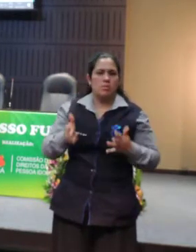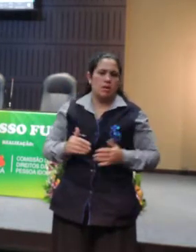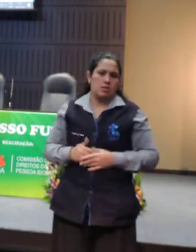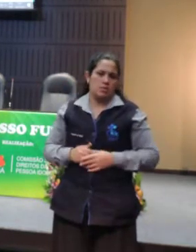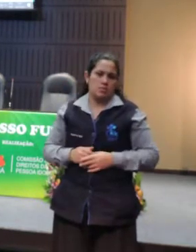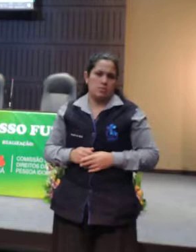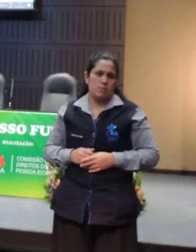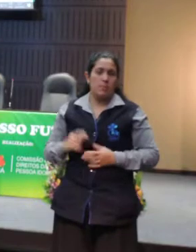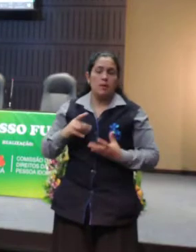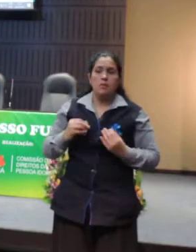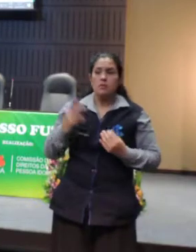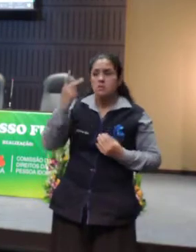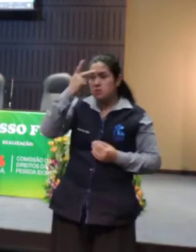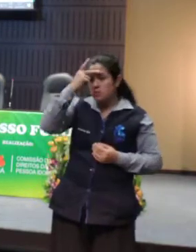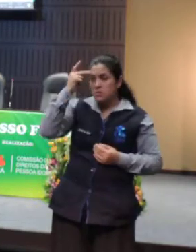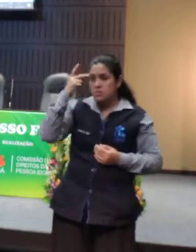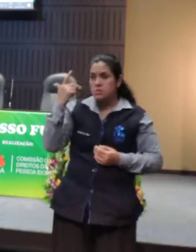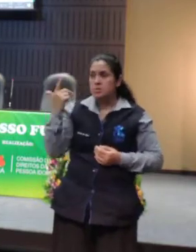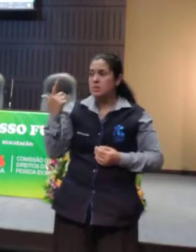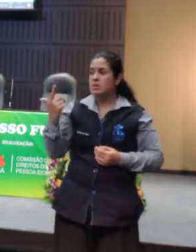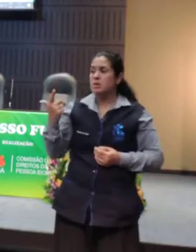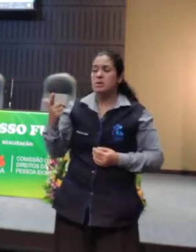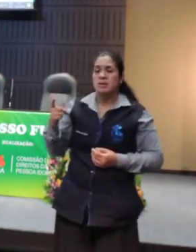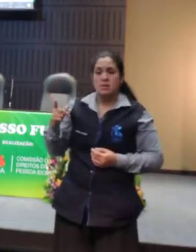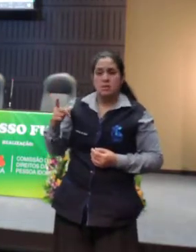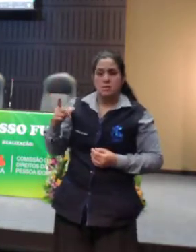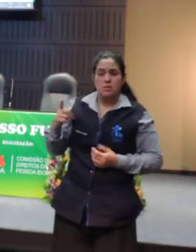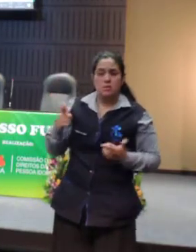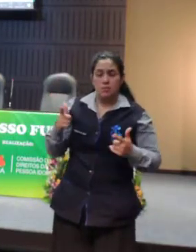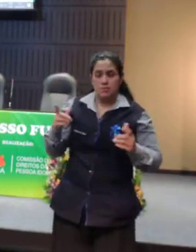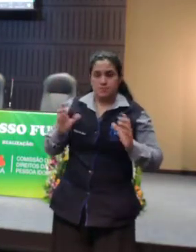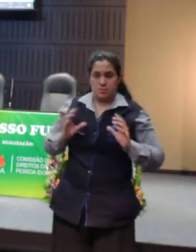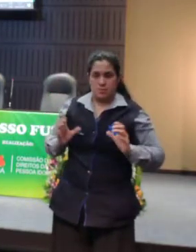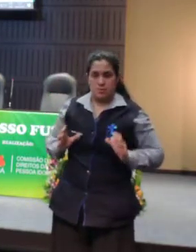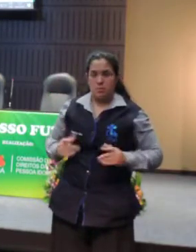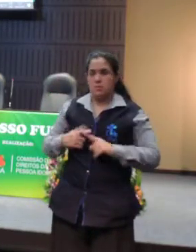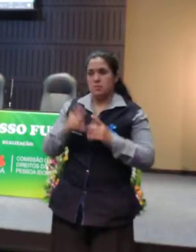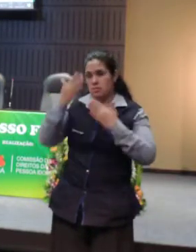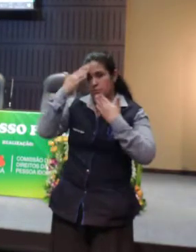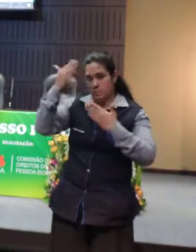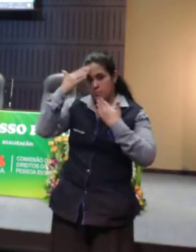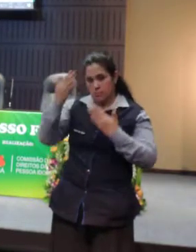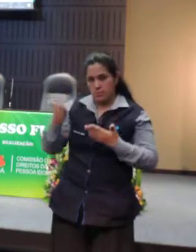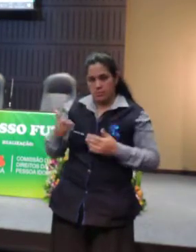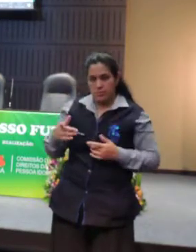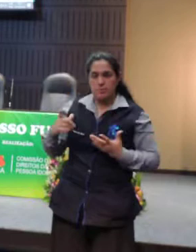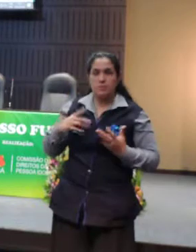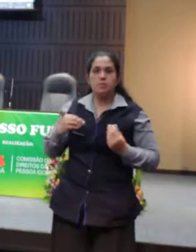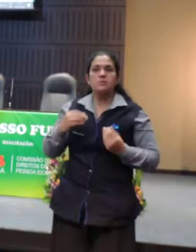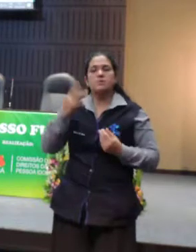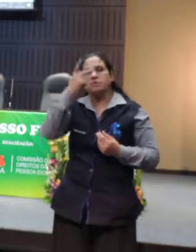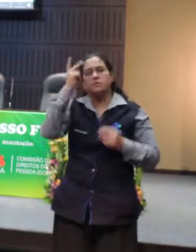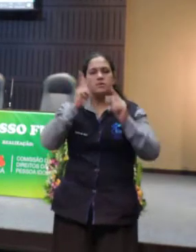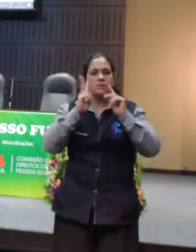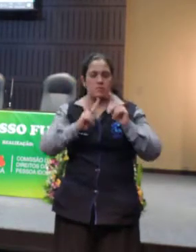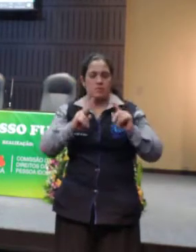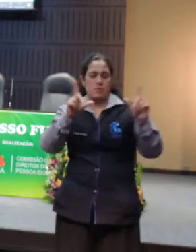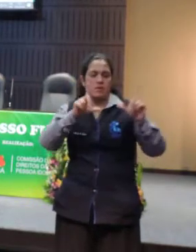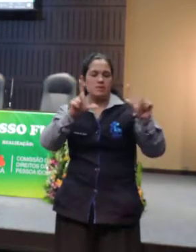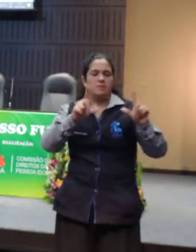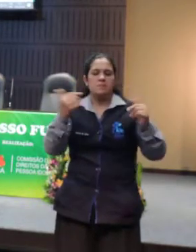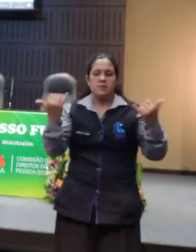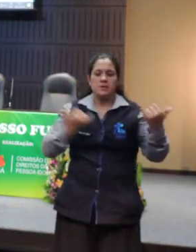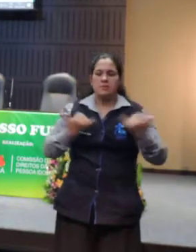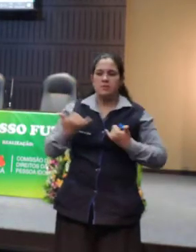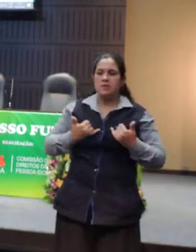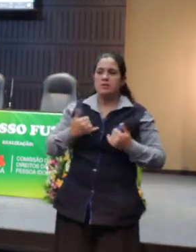Tem gente que não tem o corpo e está agradecendo. Eu tenho artistas que assistem minhas palestras lá pela televisão, eles